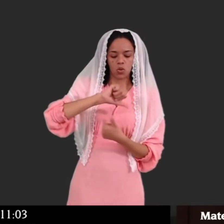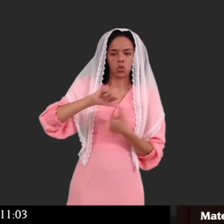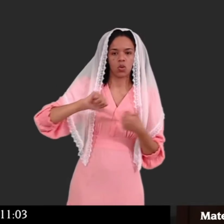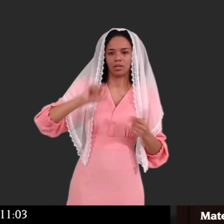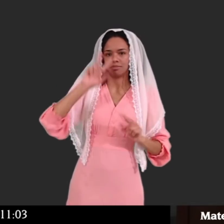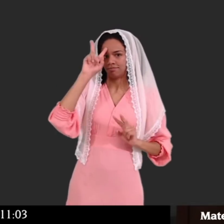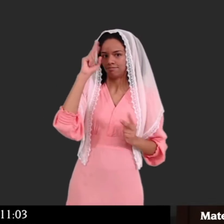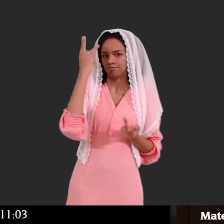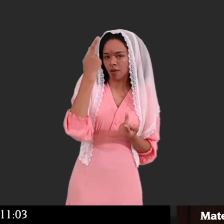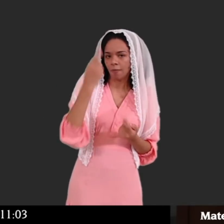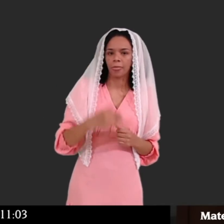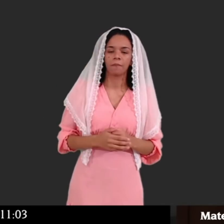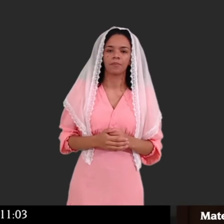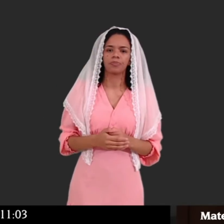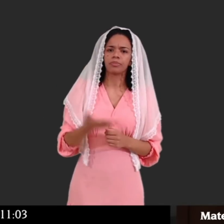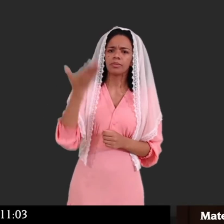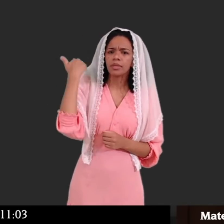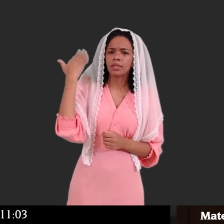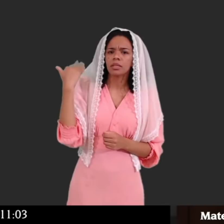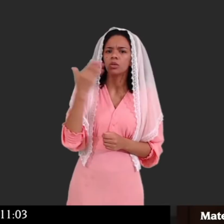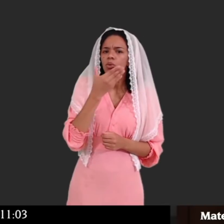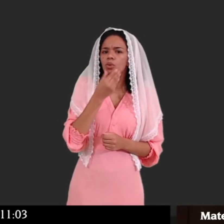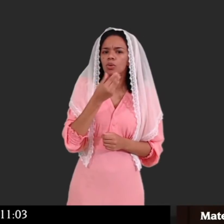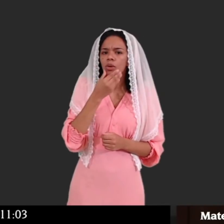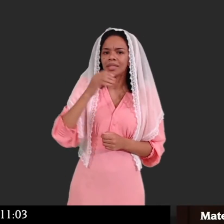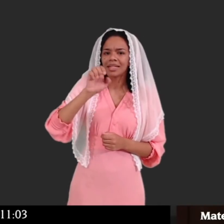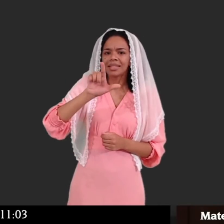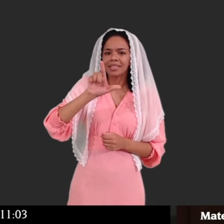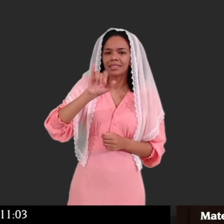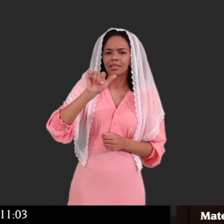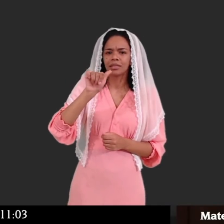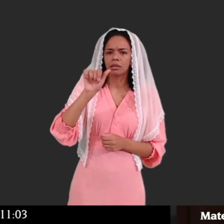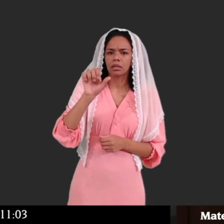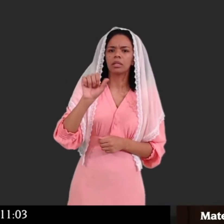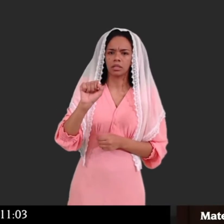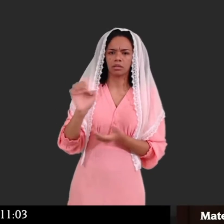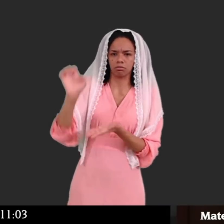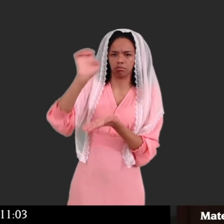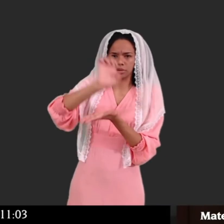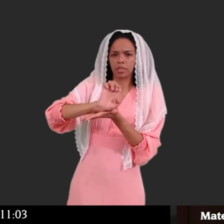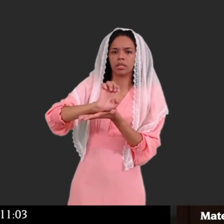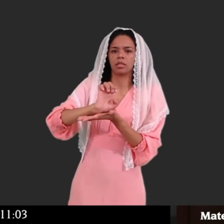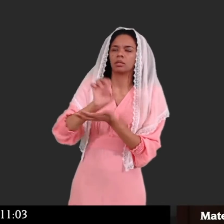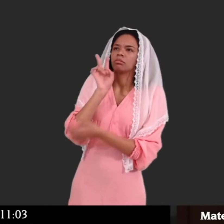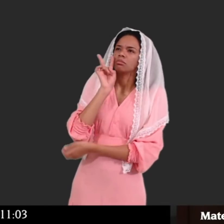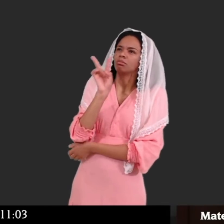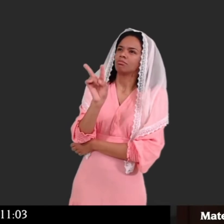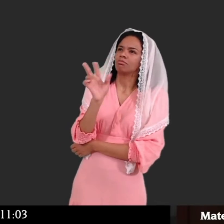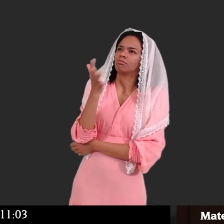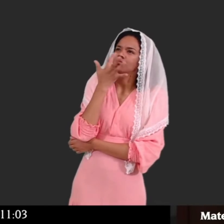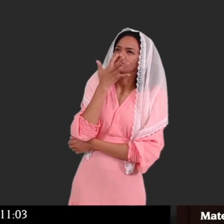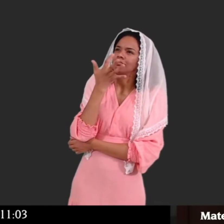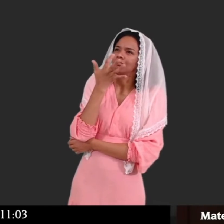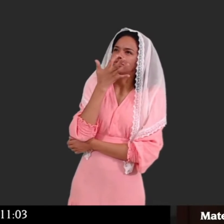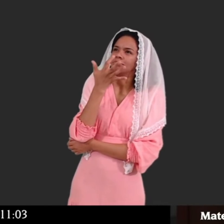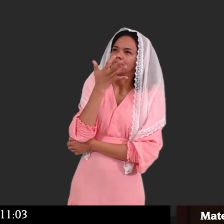Elias? O olhar dele para Deus era uma coisa maravilhosa demais. E teve outro também que tinha um olhar para Deus tão modificado.